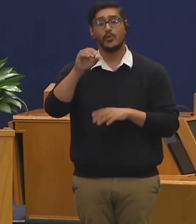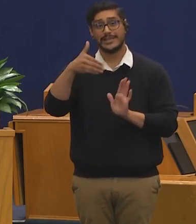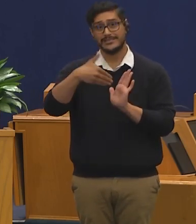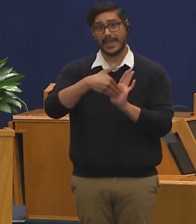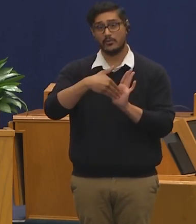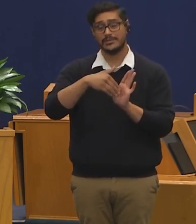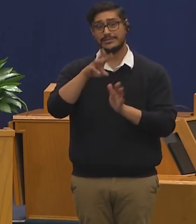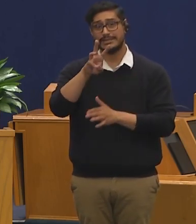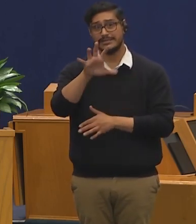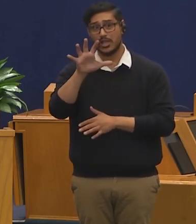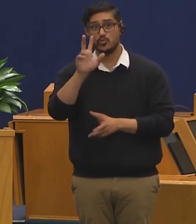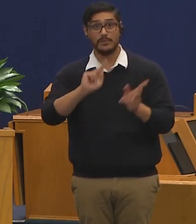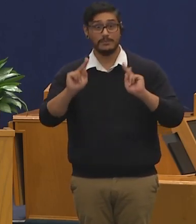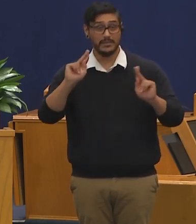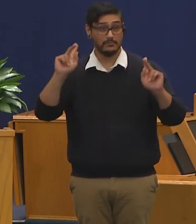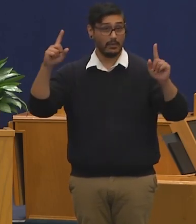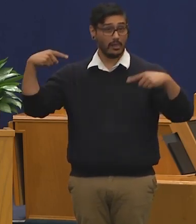40.600 personas han sido